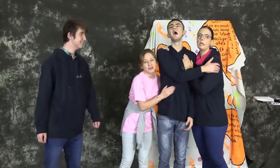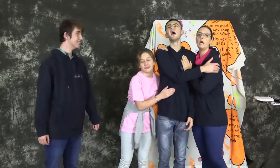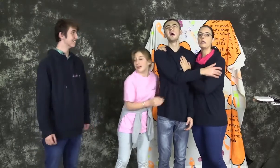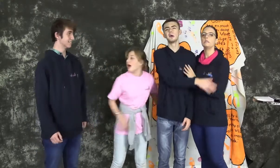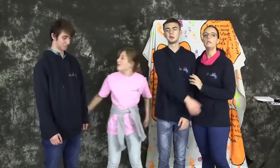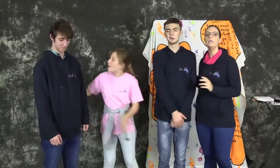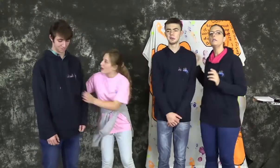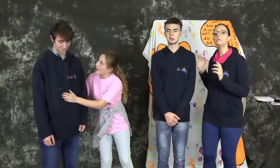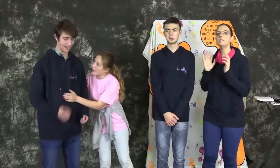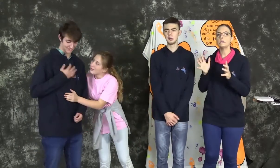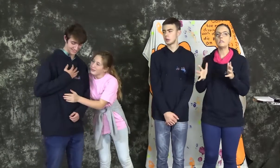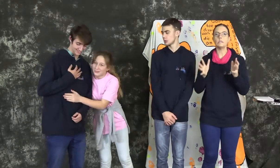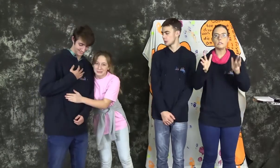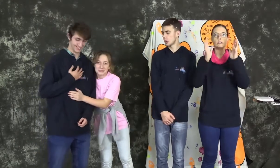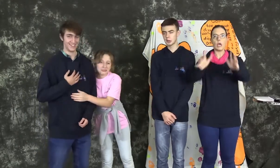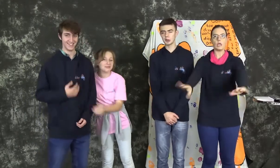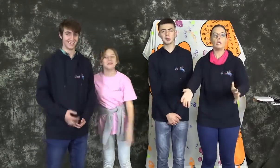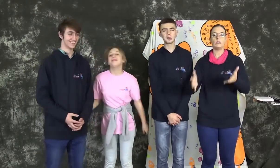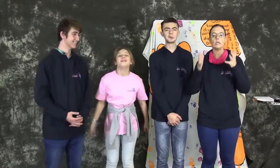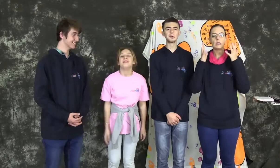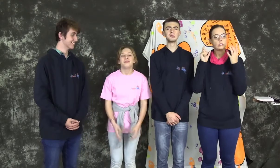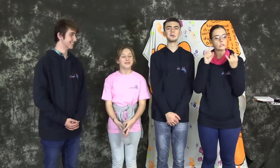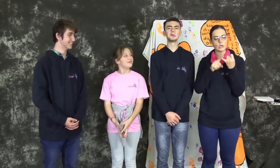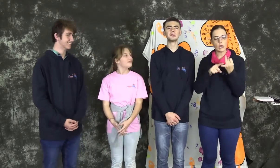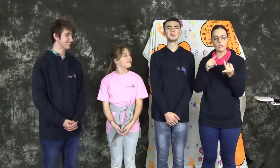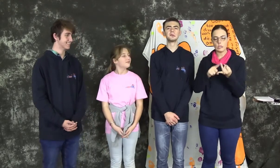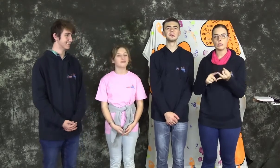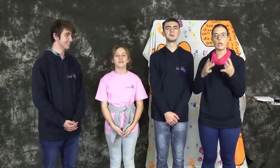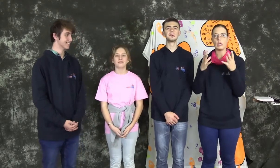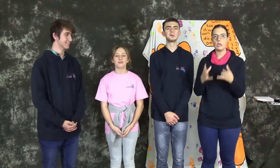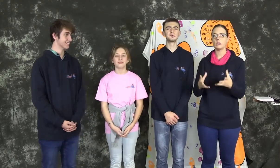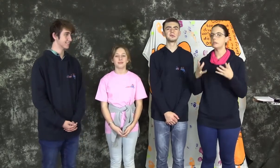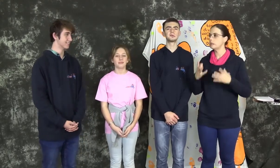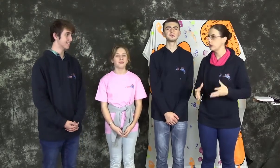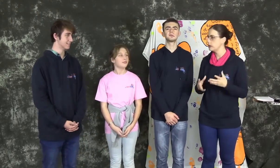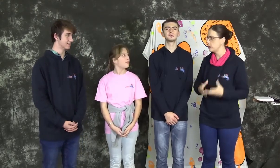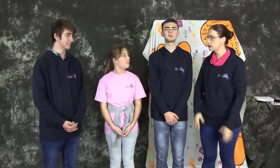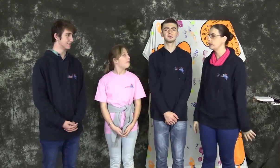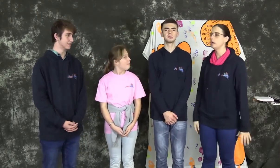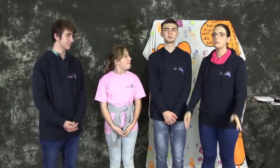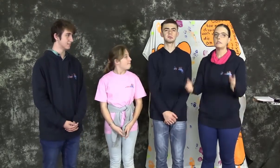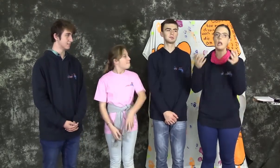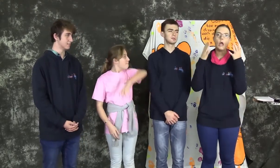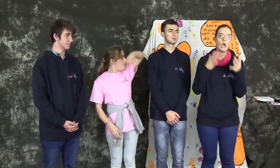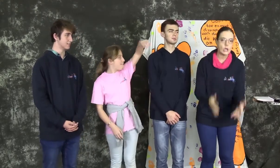Lelijk. Hy is ouwe. Oké, so, ons moet verstaan, hier so sê hy, die Heere geef ons kracht en liefde, maar geef ons self beheersing. Het is belangrijk,